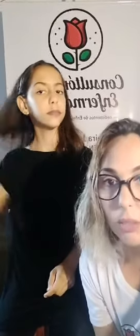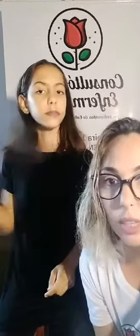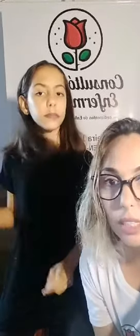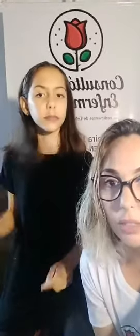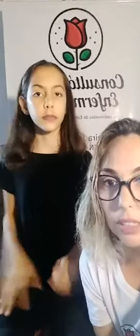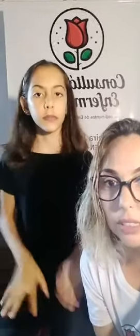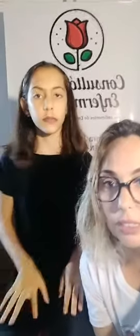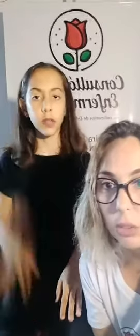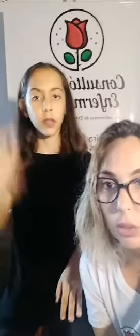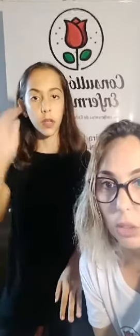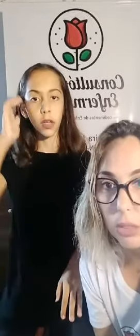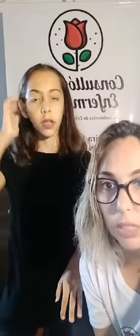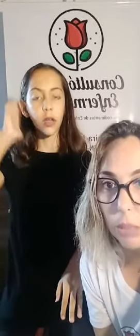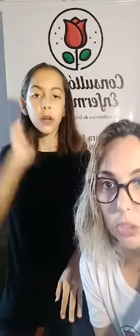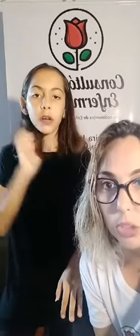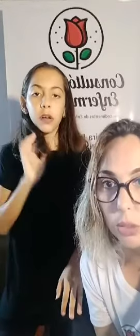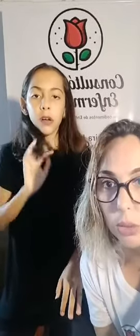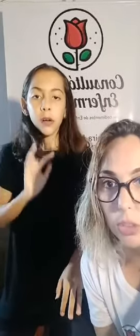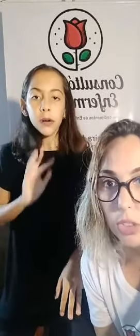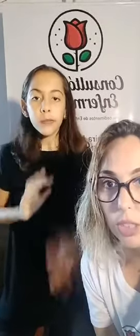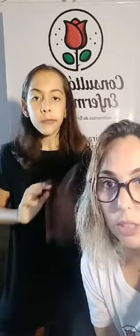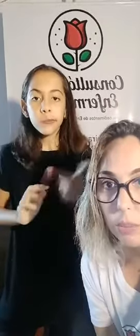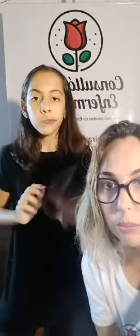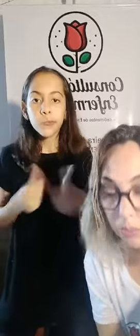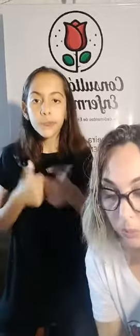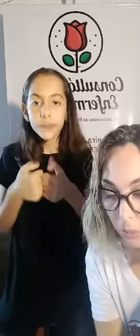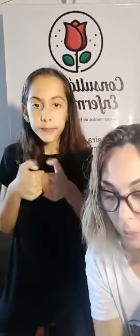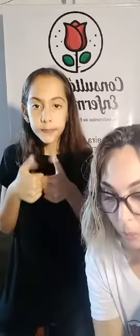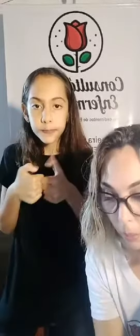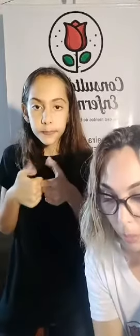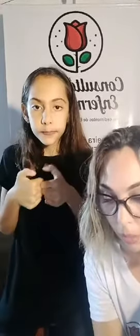Vou aqui fixando o nosso tema de hoje.